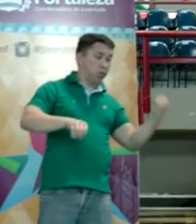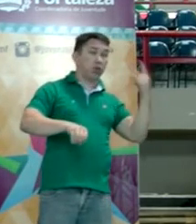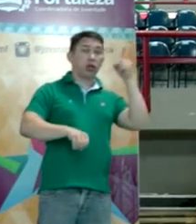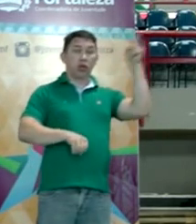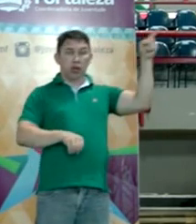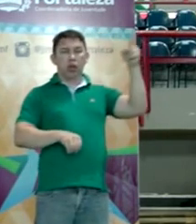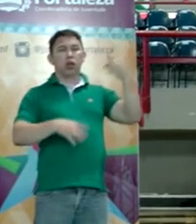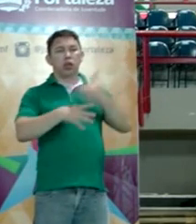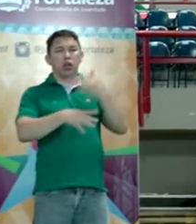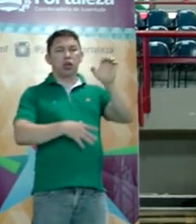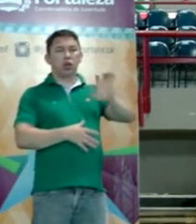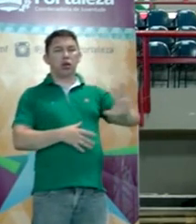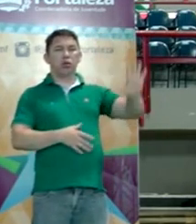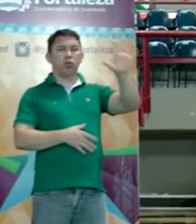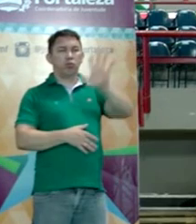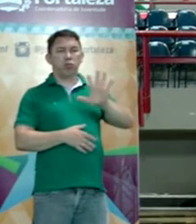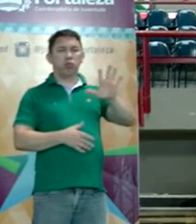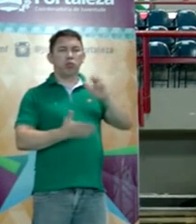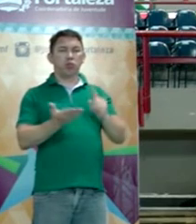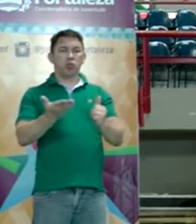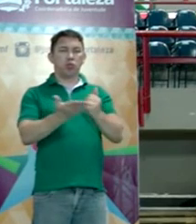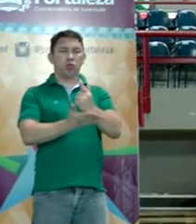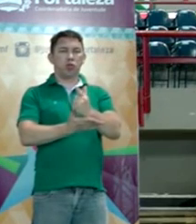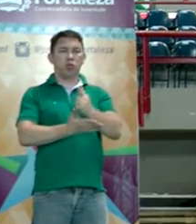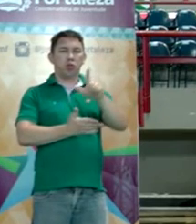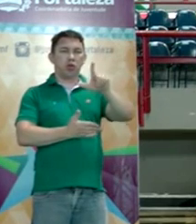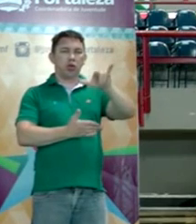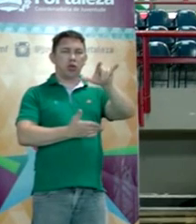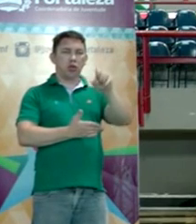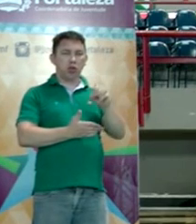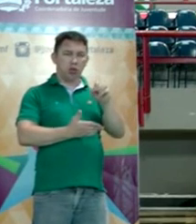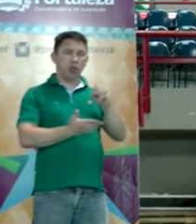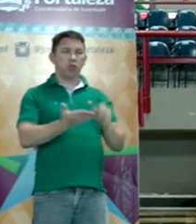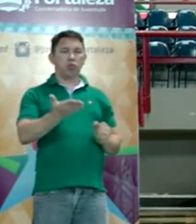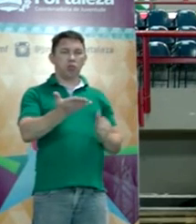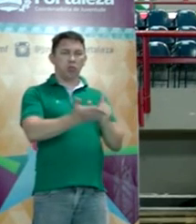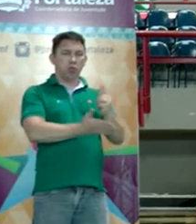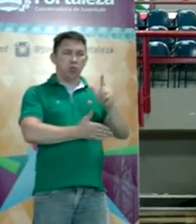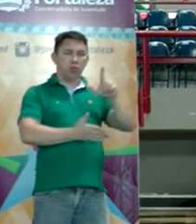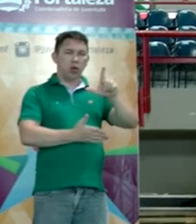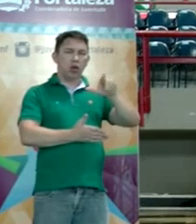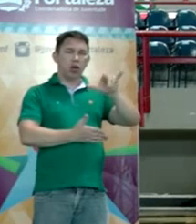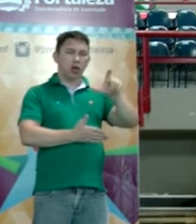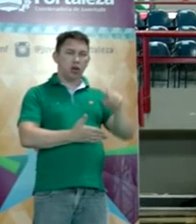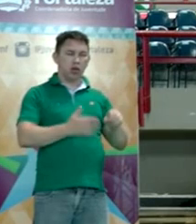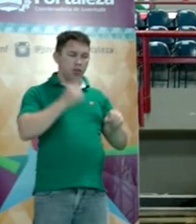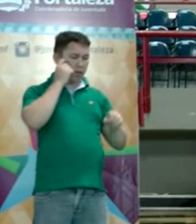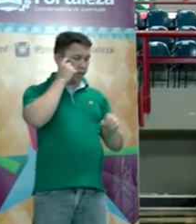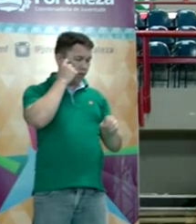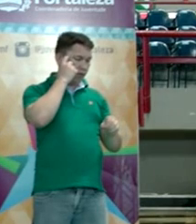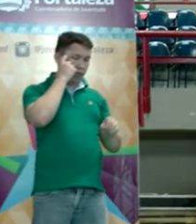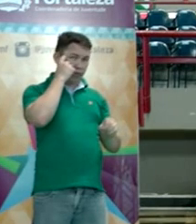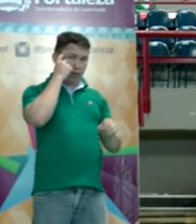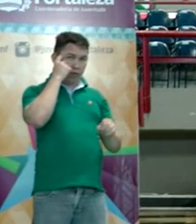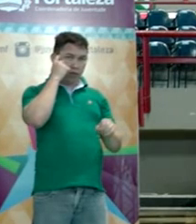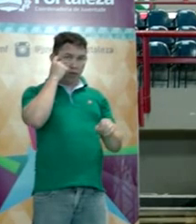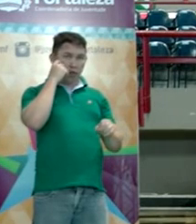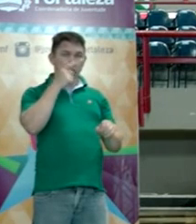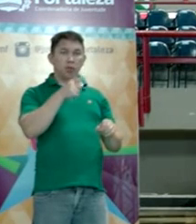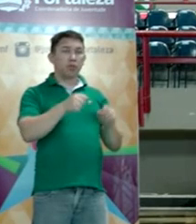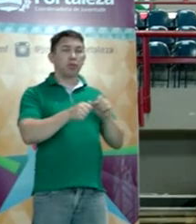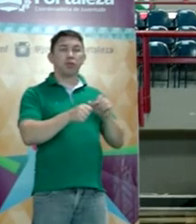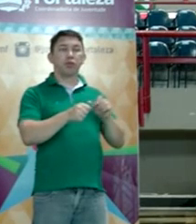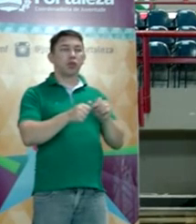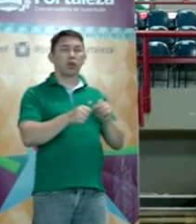cidades na Europa, pessoal, que a galera está comprando lixo. Onde é que você já viu um negócio desse, né? Comprar lixo. Pois é, eles compram lixo, porque eles